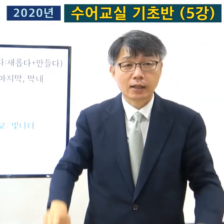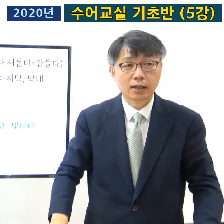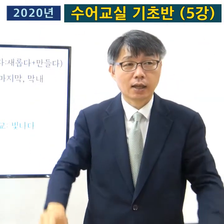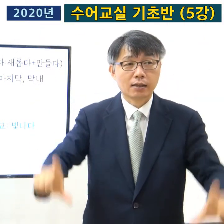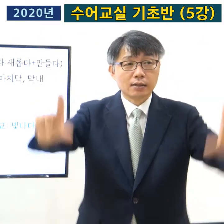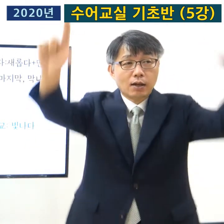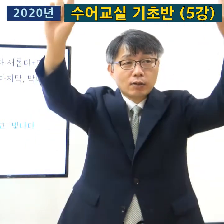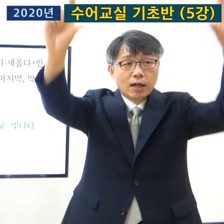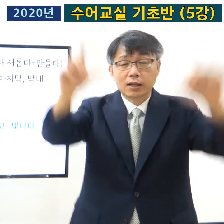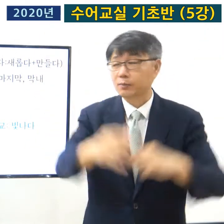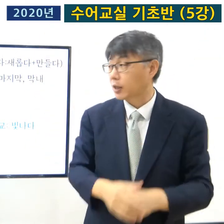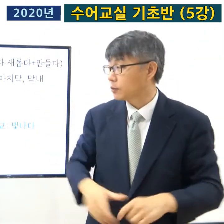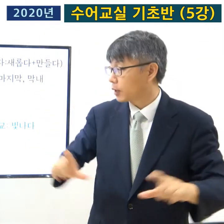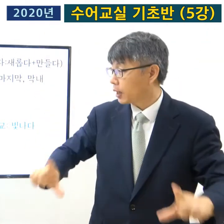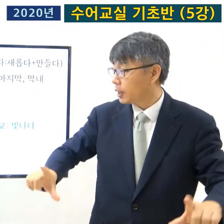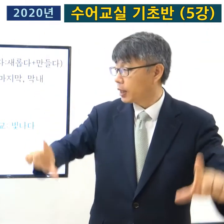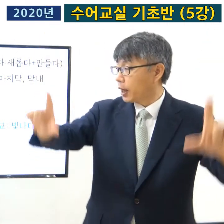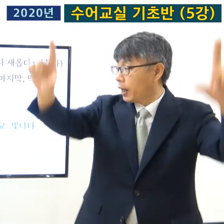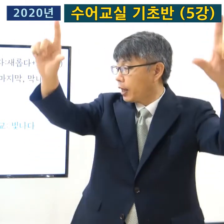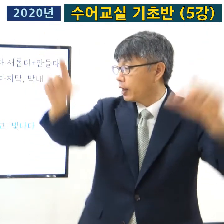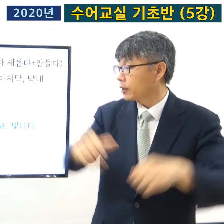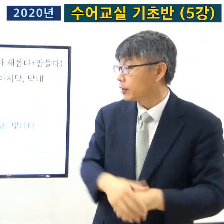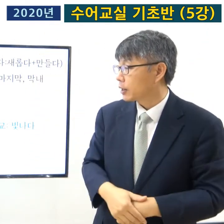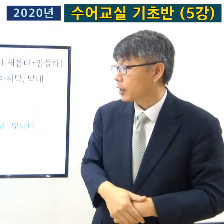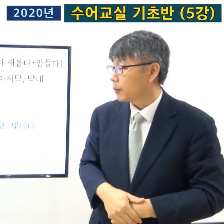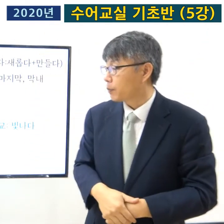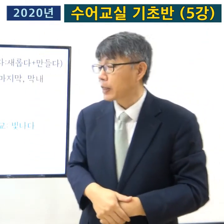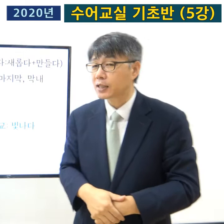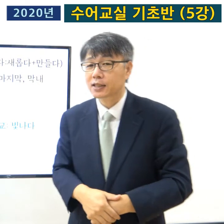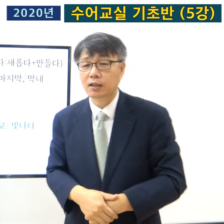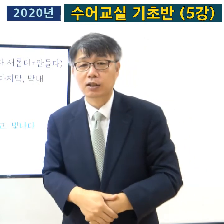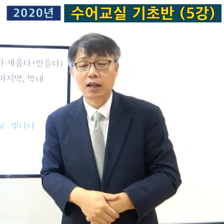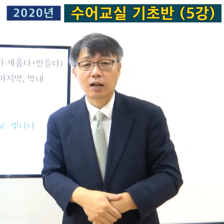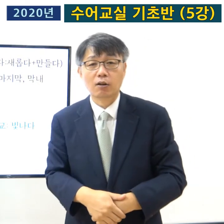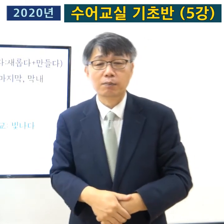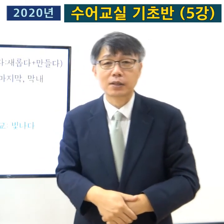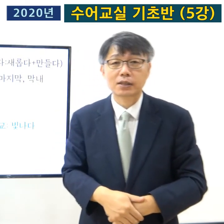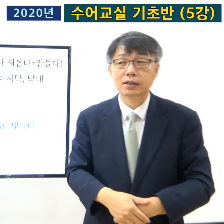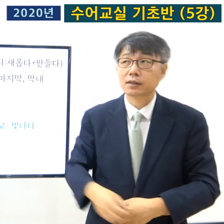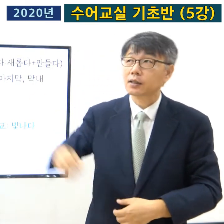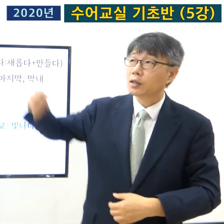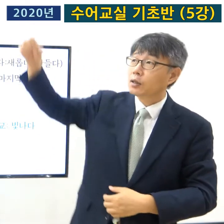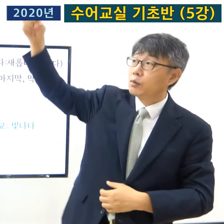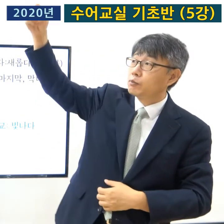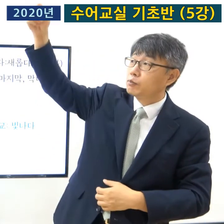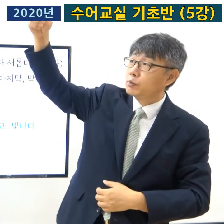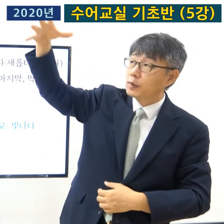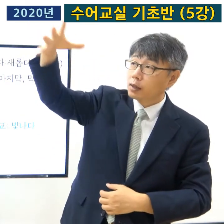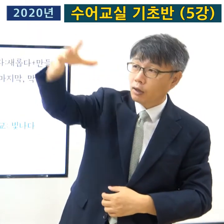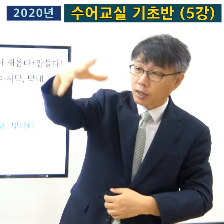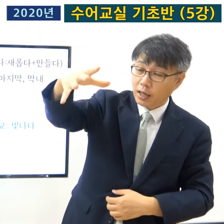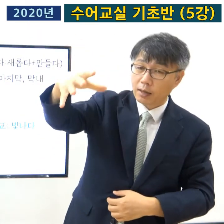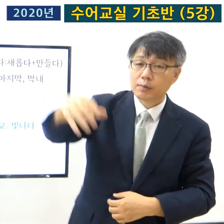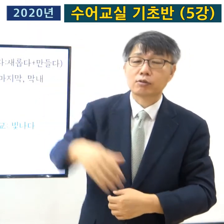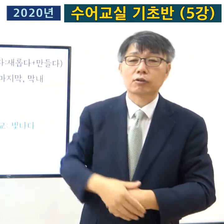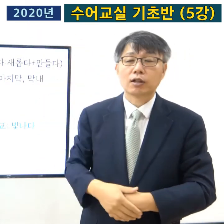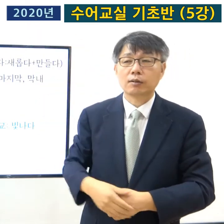이렇게 뜬다고 생각하시면 되겠습니다. 해. 그 다음에 빛은 어떻게 할까요? 빛은 이렇게 비추는 거예요.